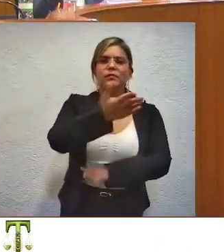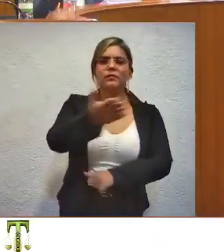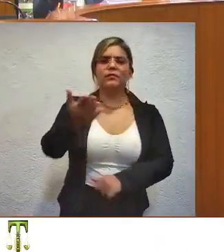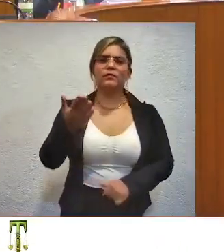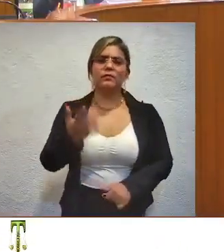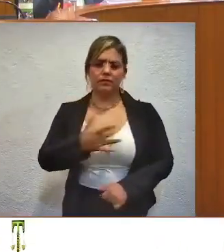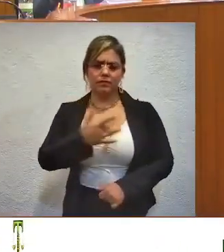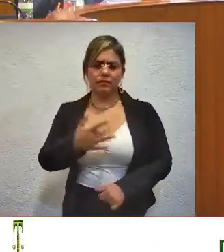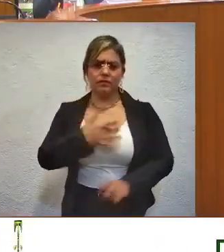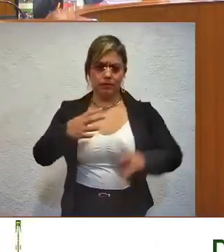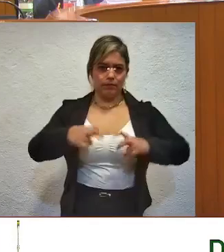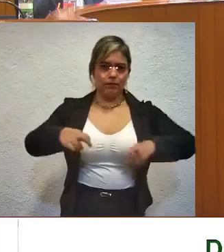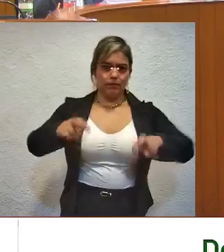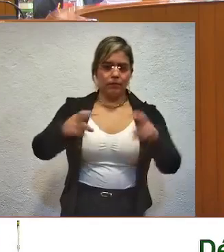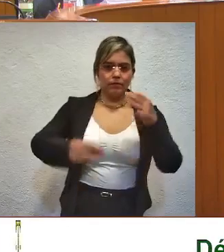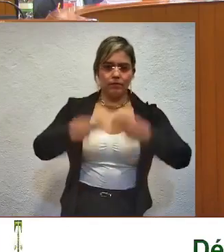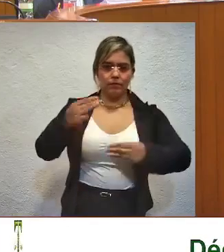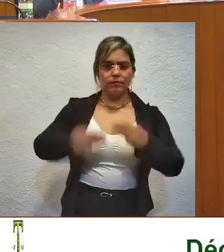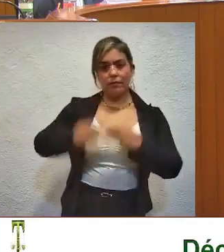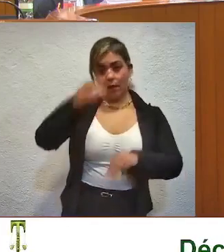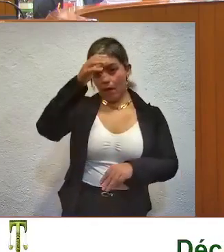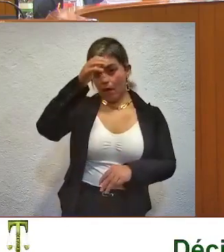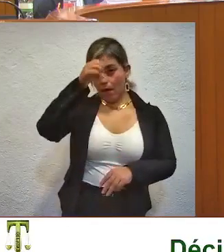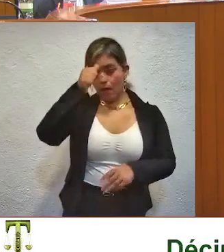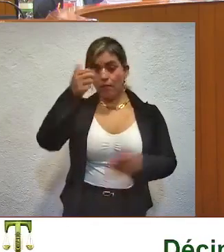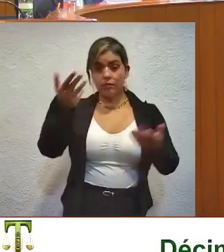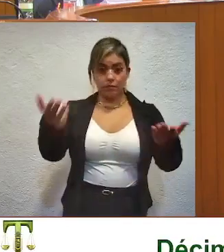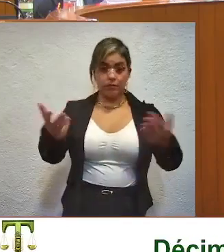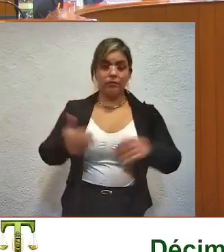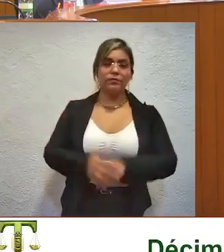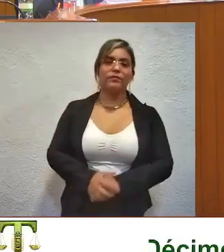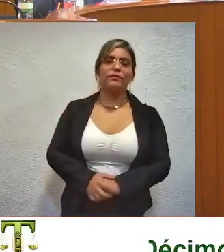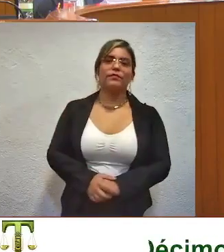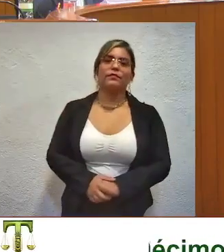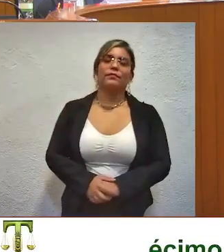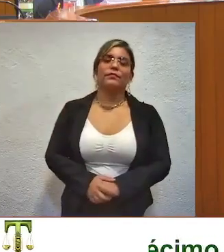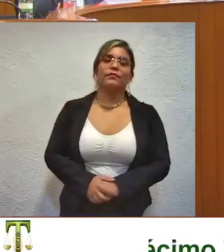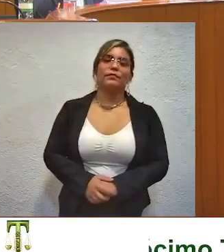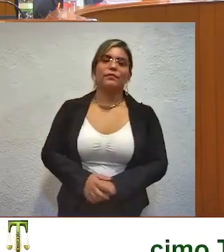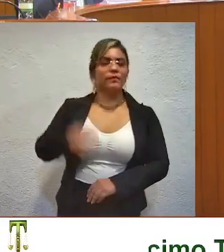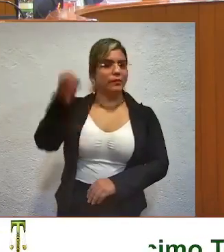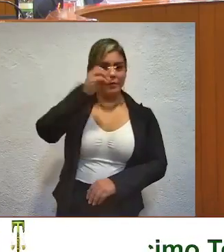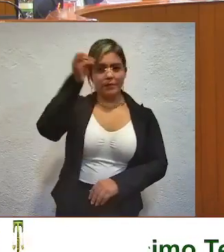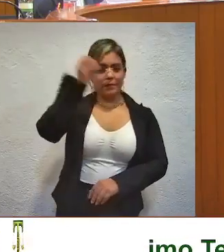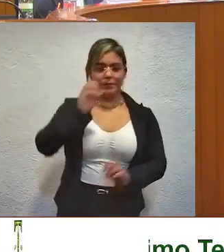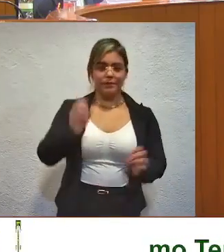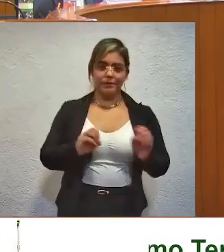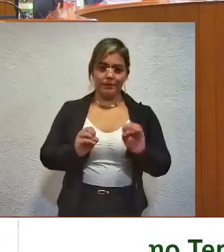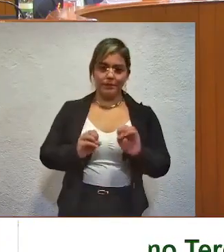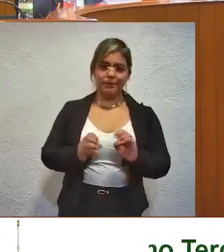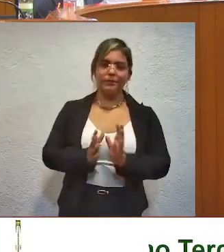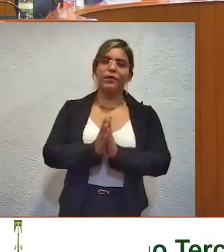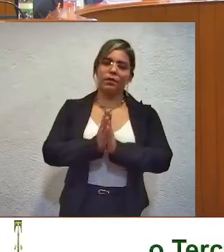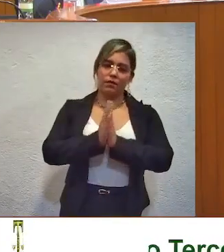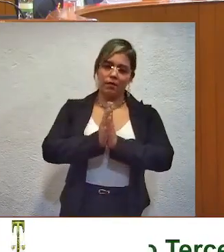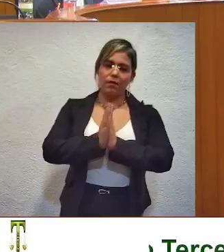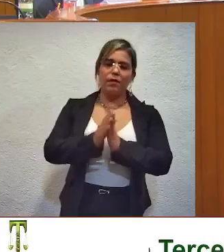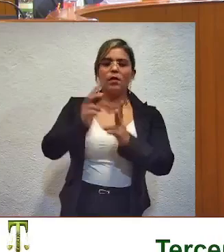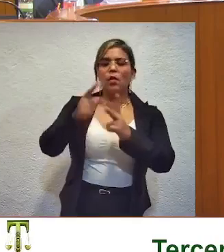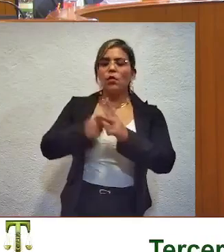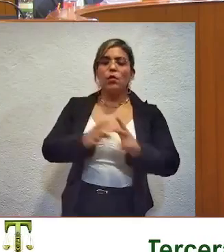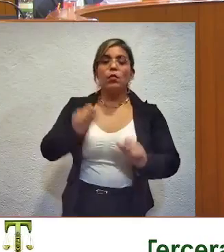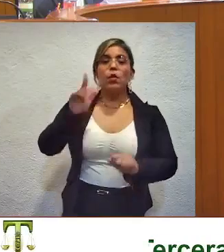está a nuestra consideración el proyecto de acuerdo del que se ha dado cuenta. No habiendo comentarios, secretario, tome la votación, por